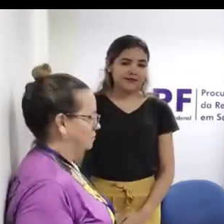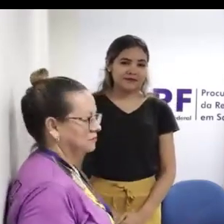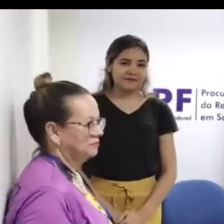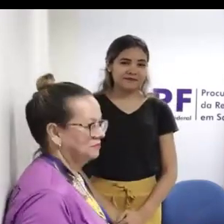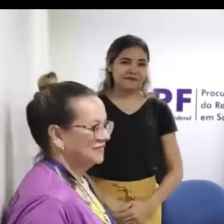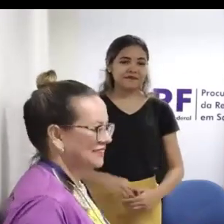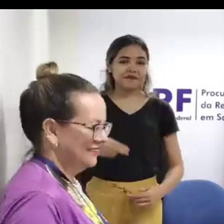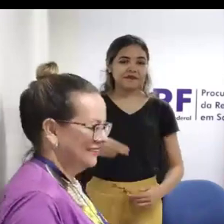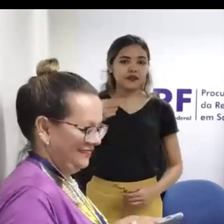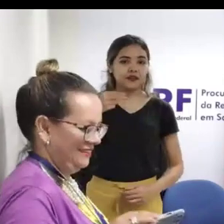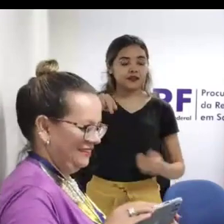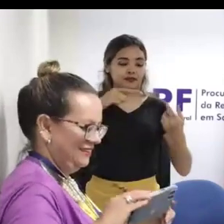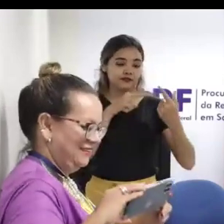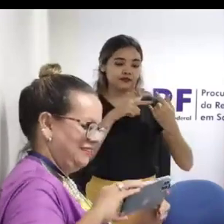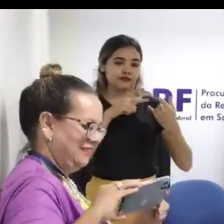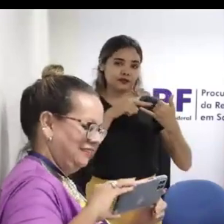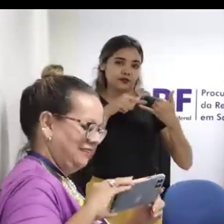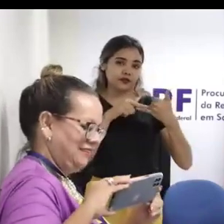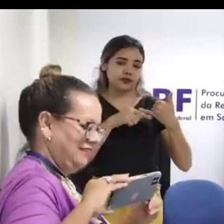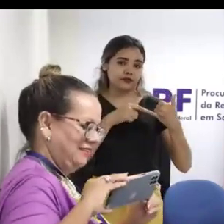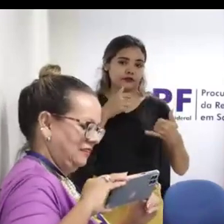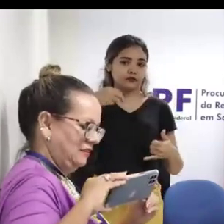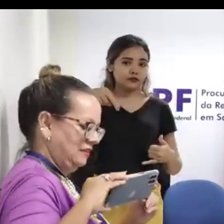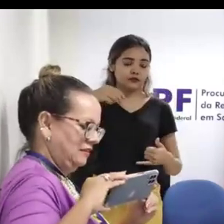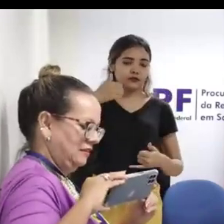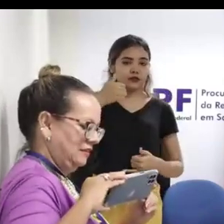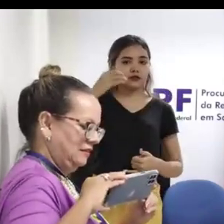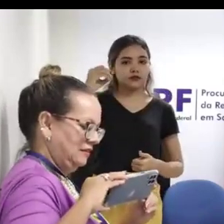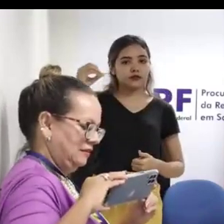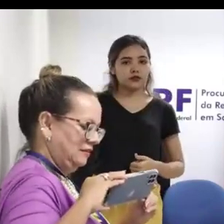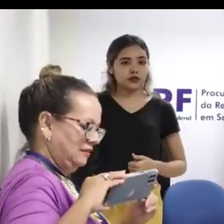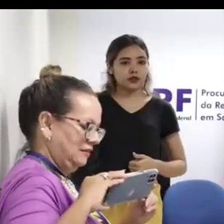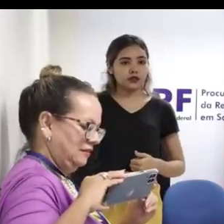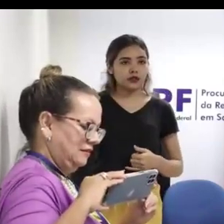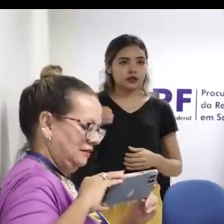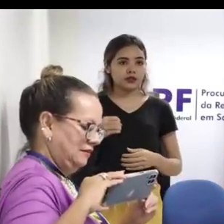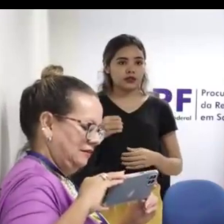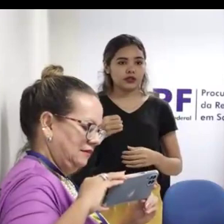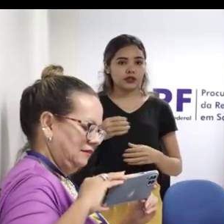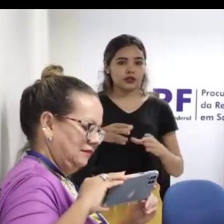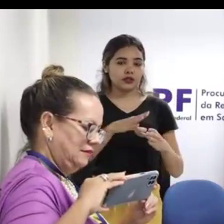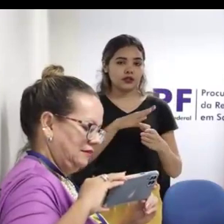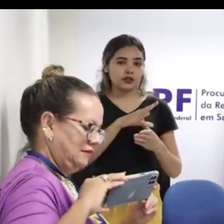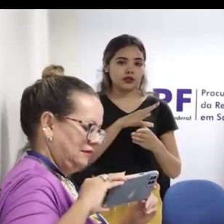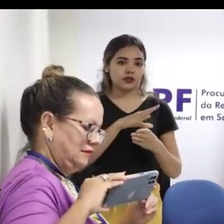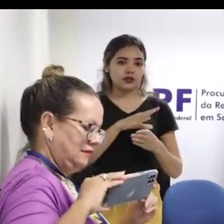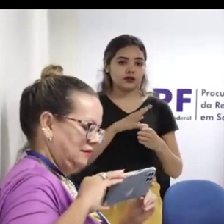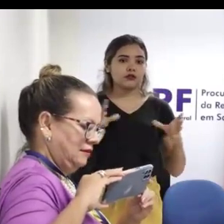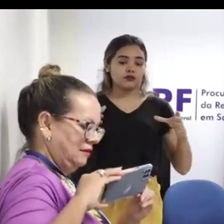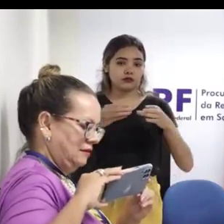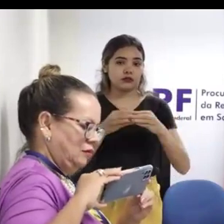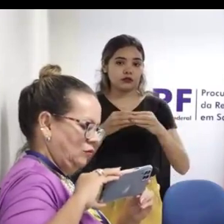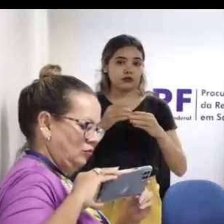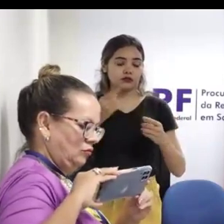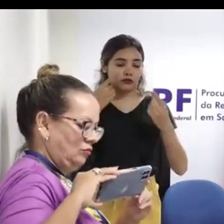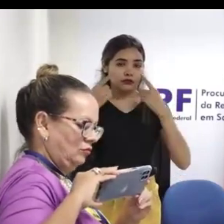de 95.000 denúncias de violação de direitos de crianças e adolescentes somente em 2020